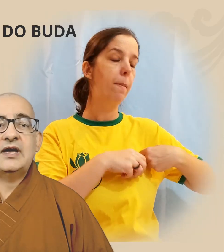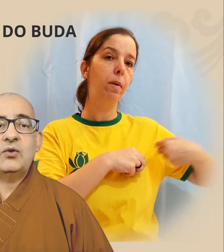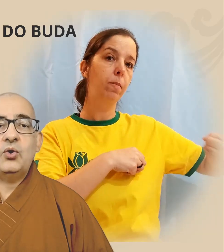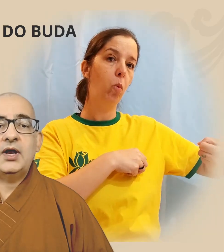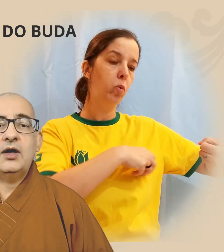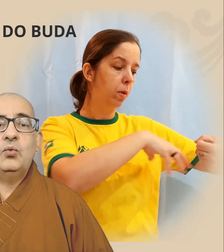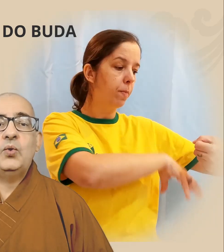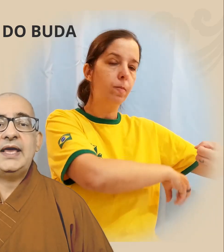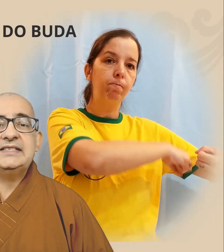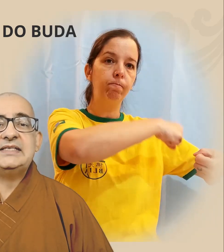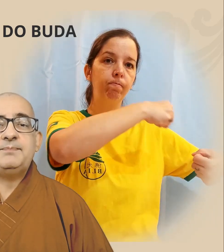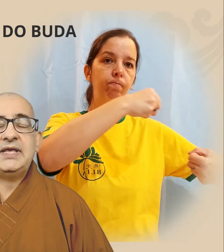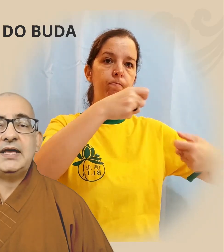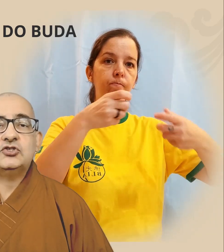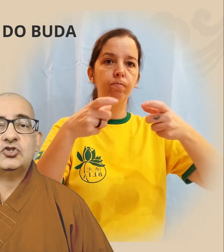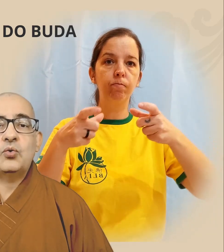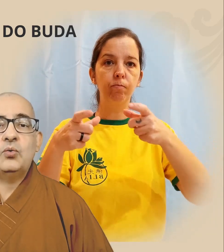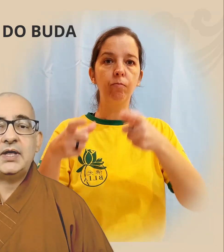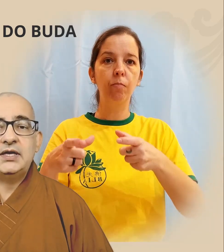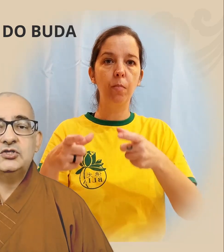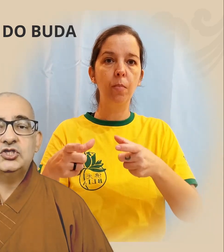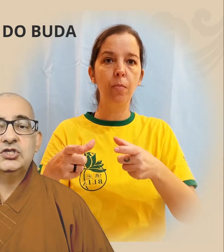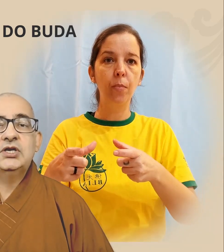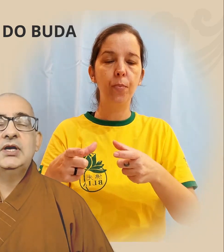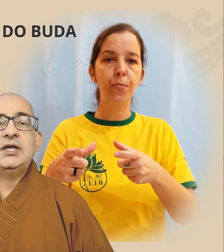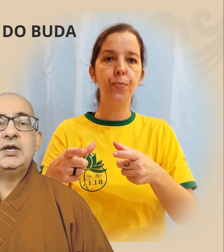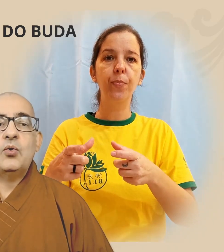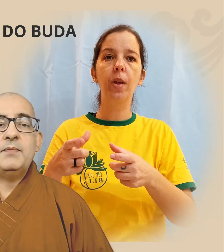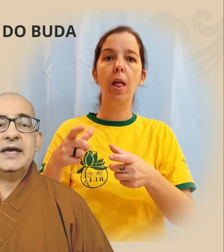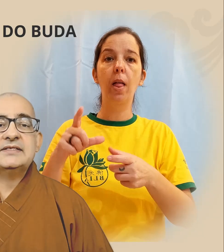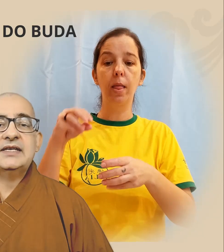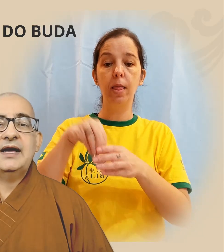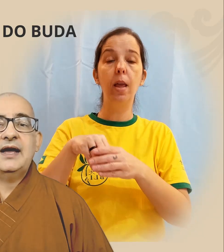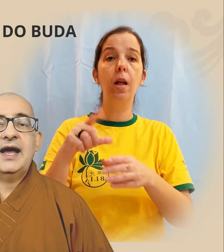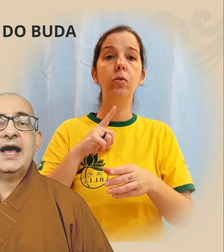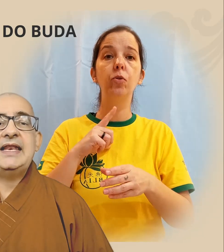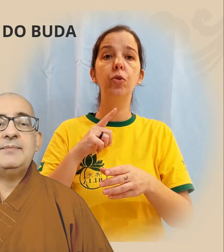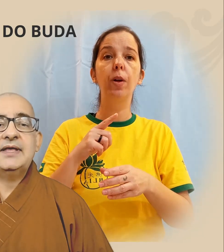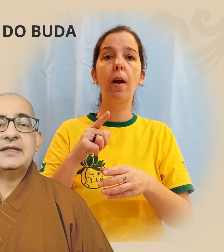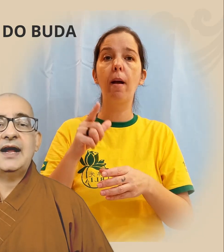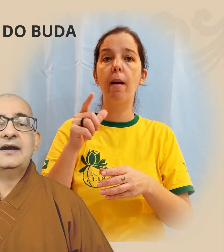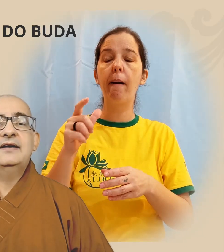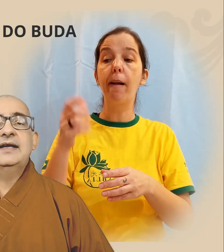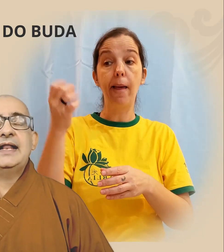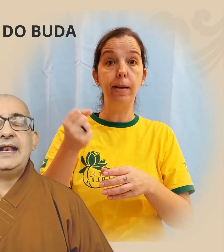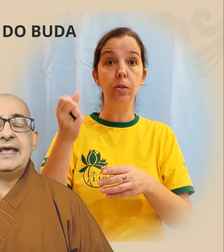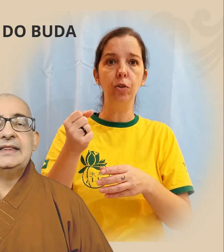sua sacola um recipiente com leite e começa a